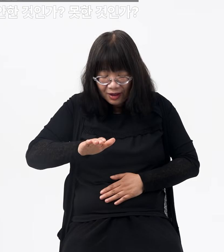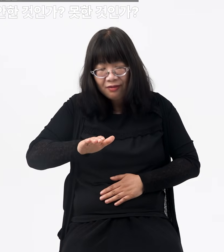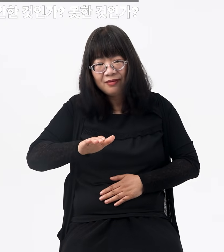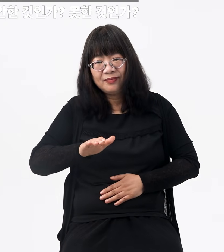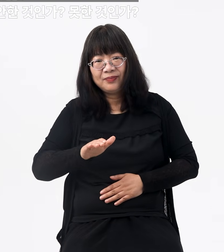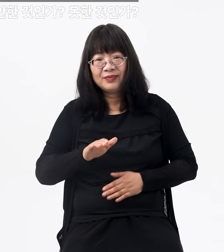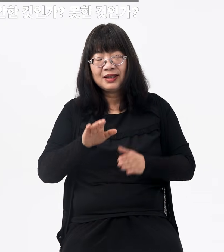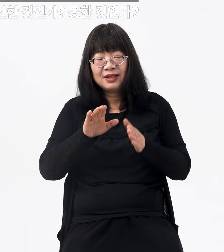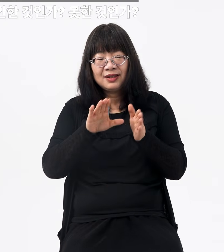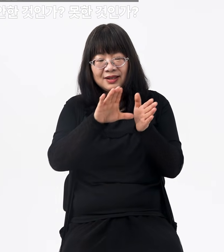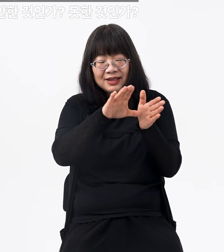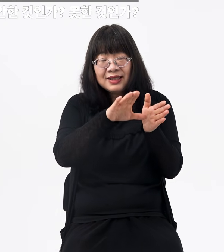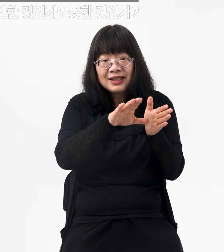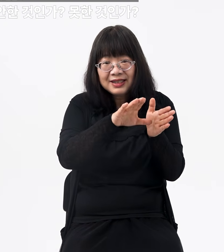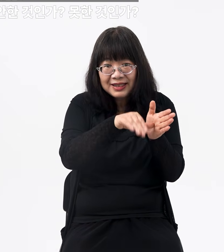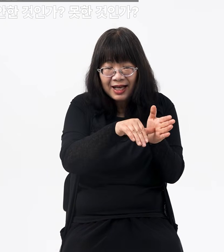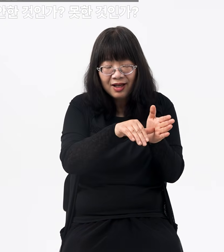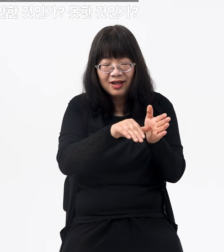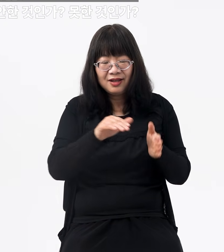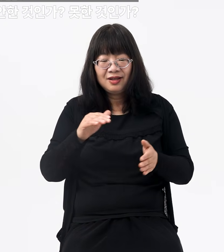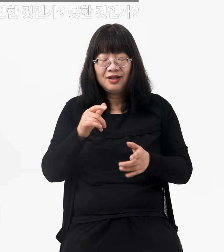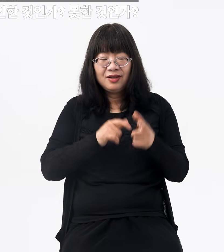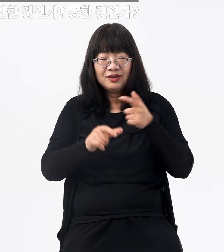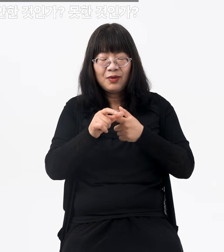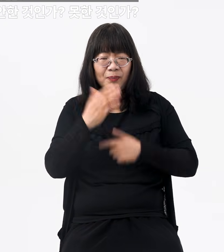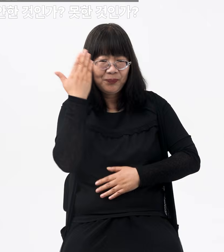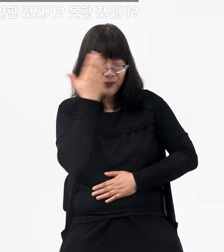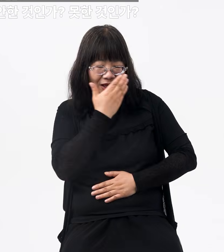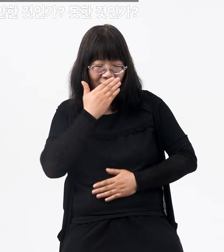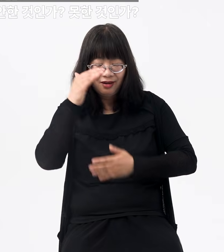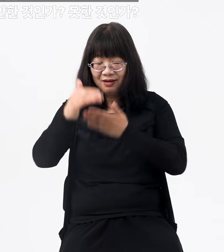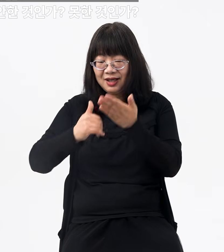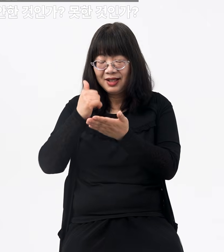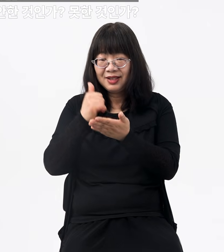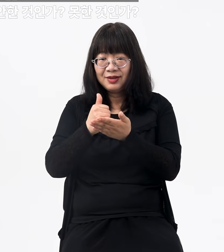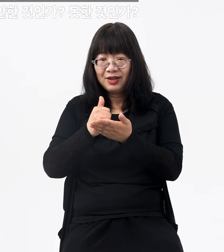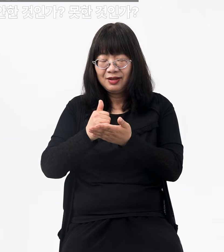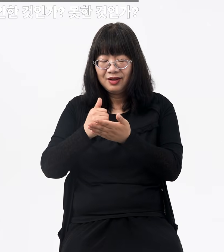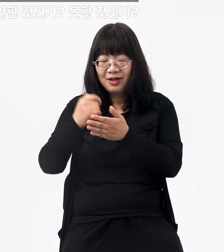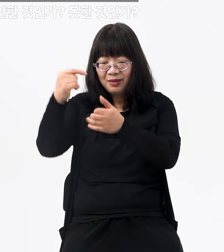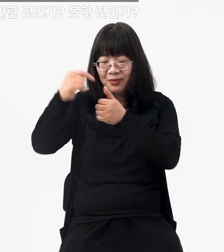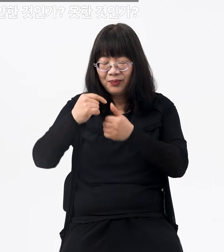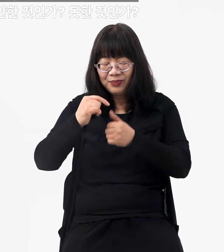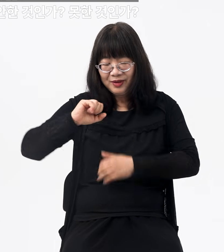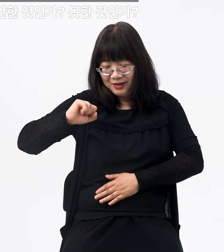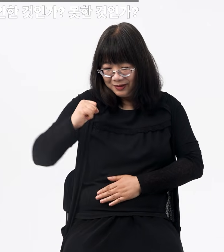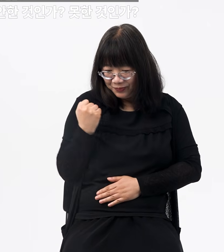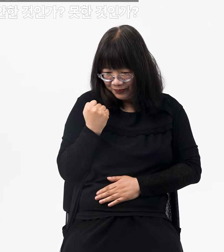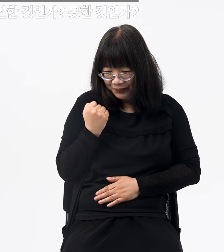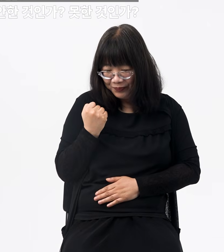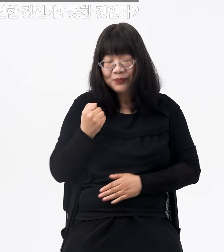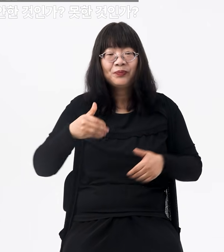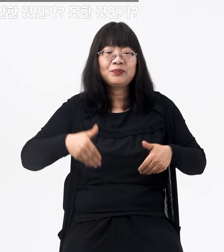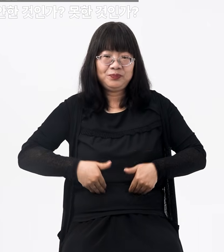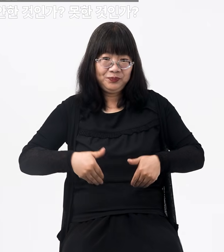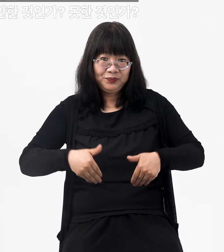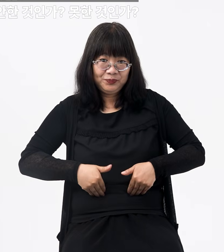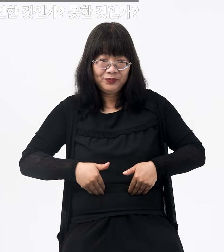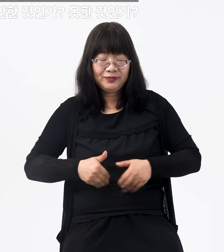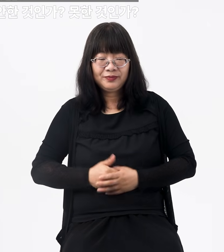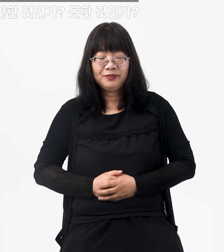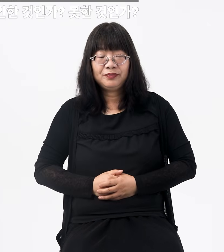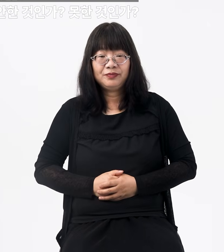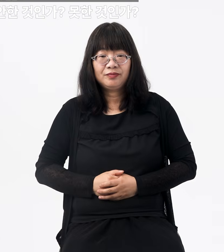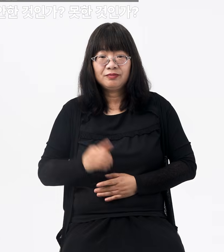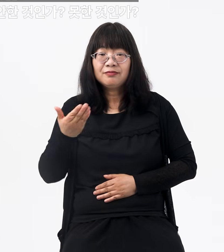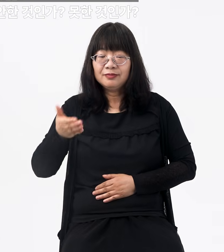더 담백하게 하나님의 명령을 복종하는 순종이 필요한 겁니다.